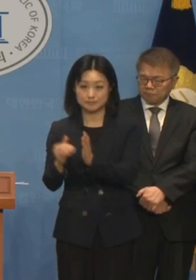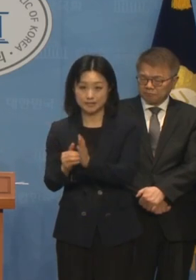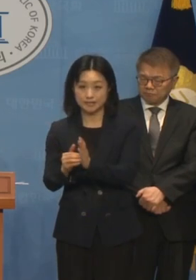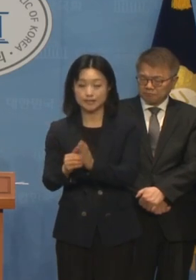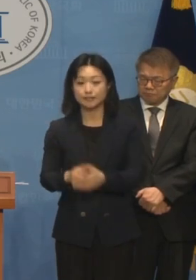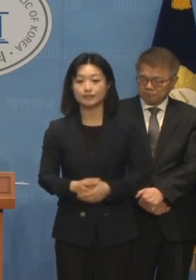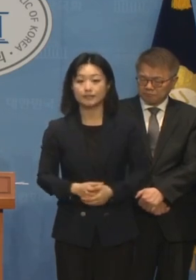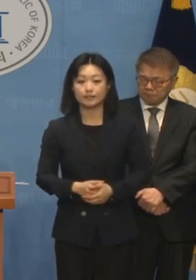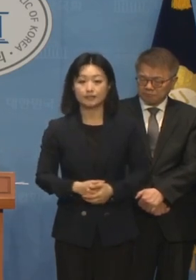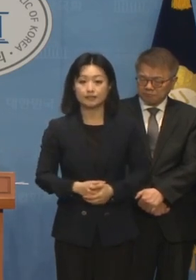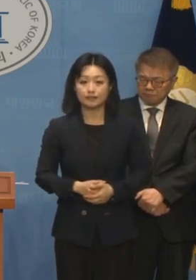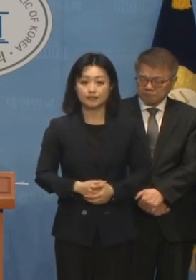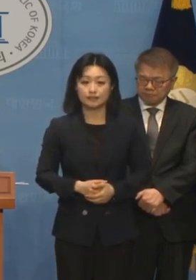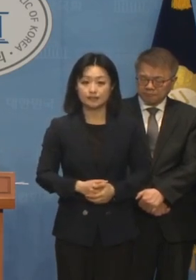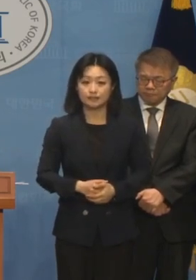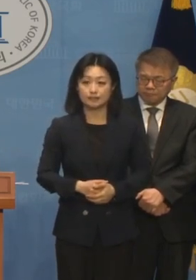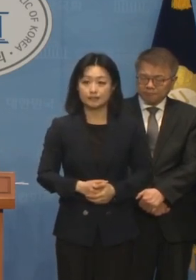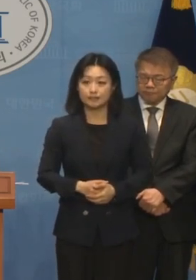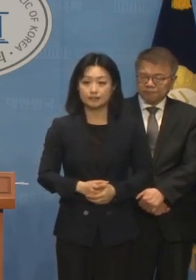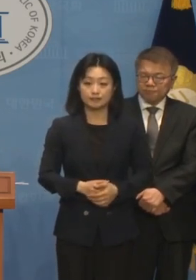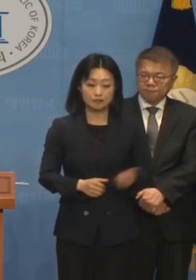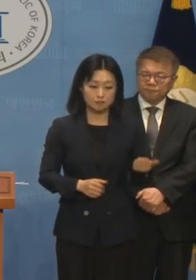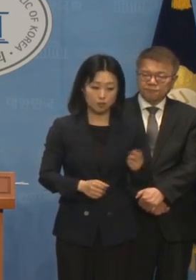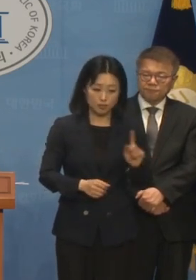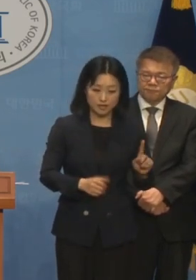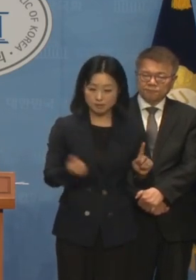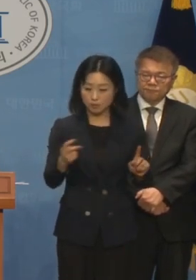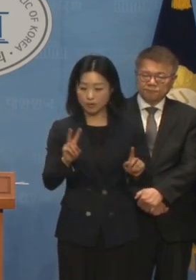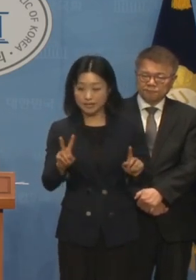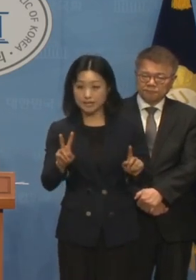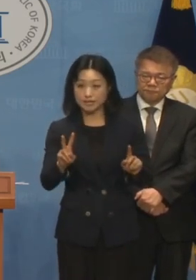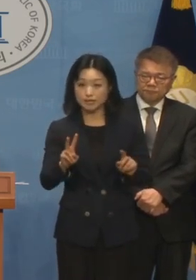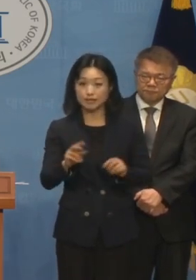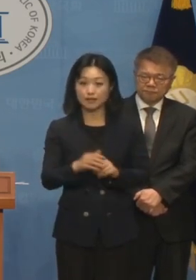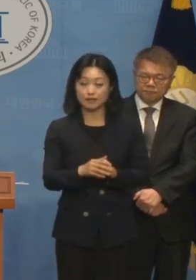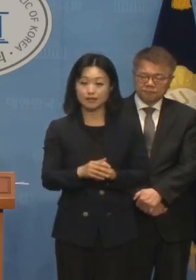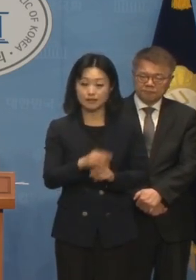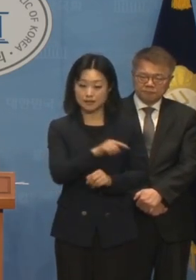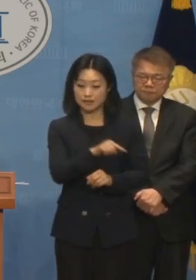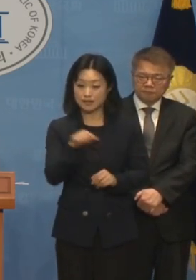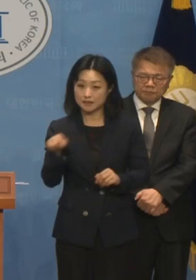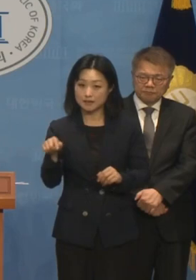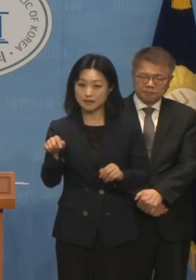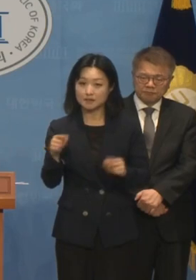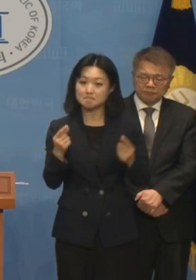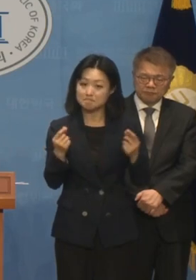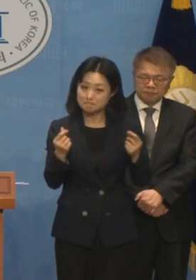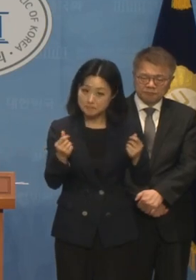찬성률이었습니다. 두 안의 결과는 오차 범위